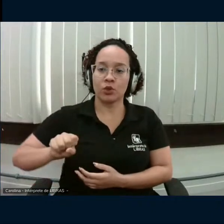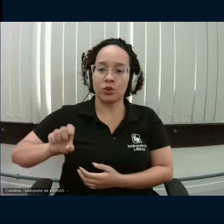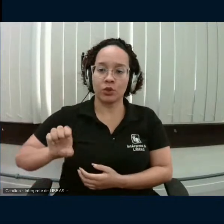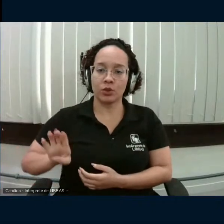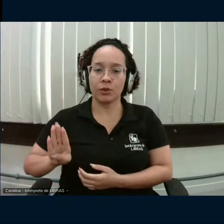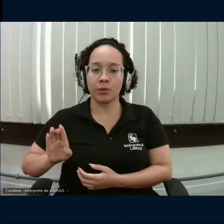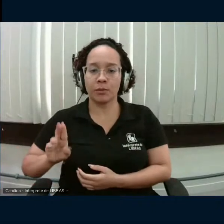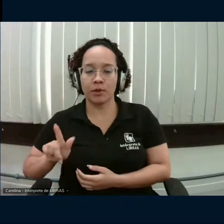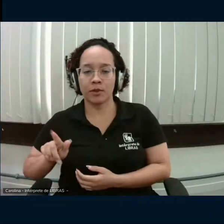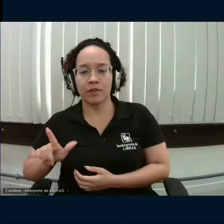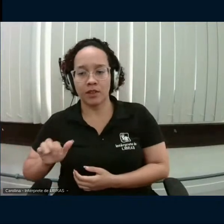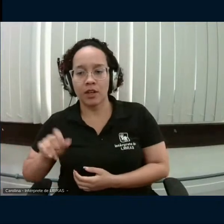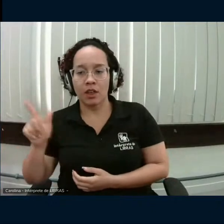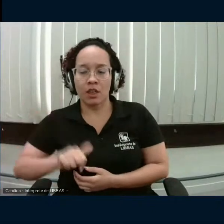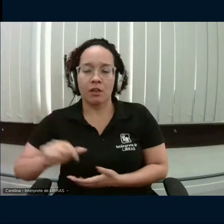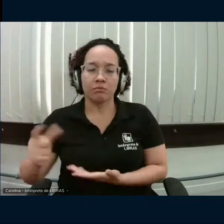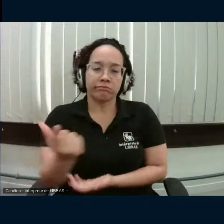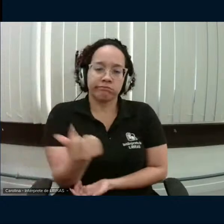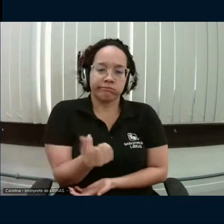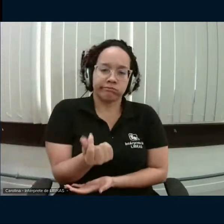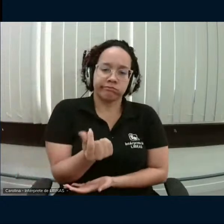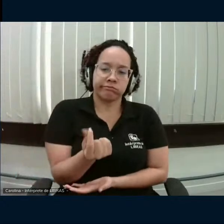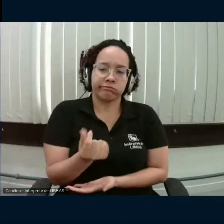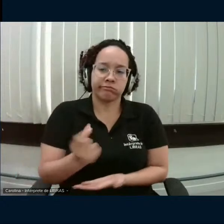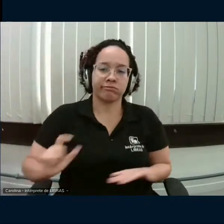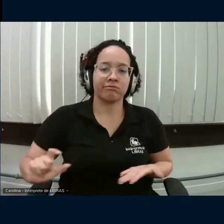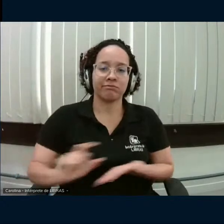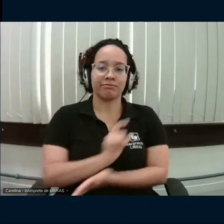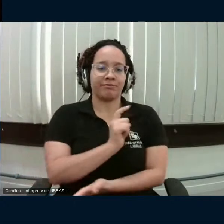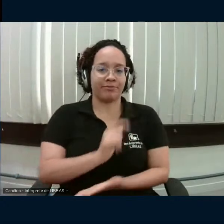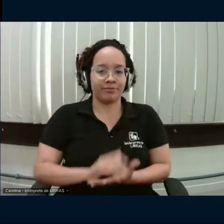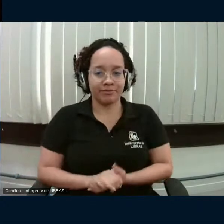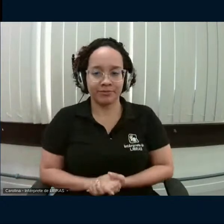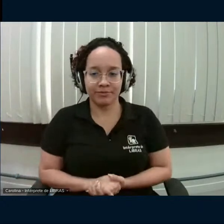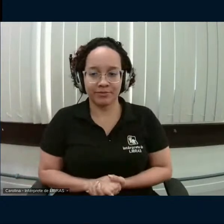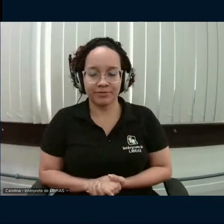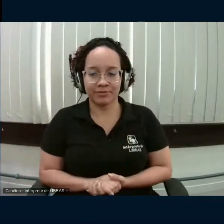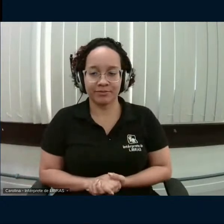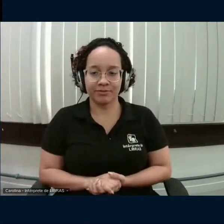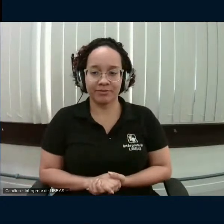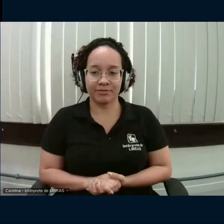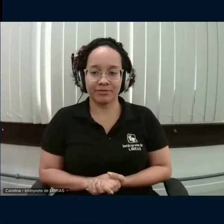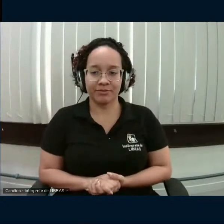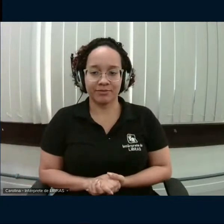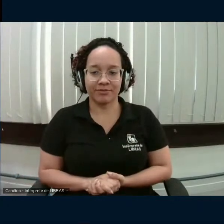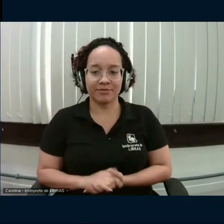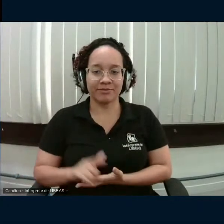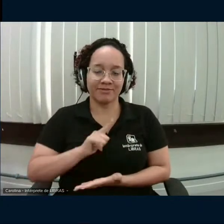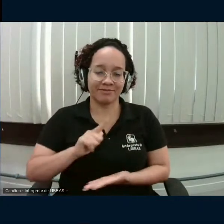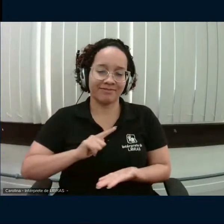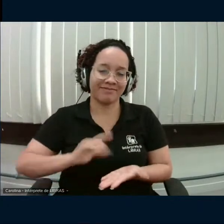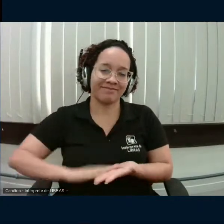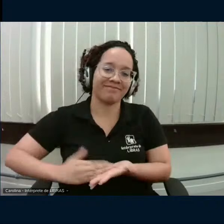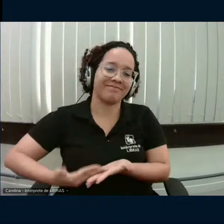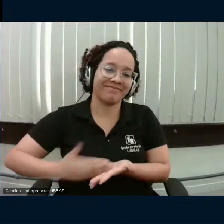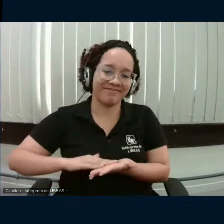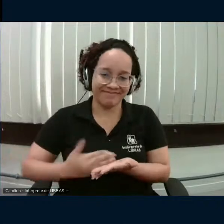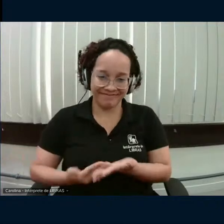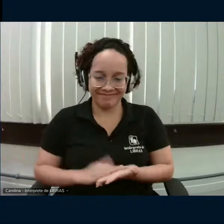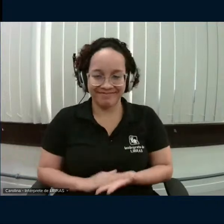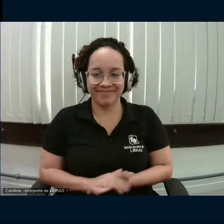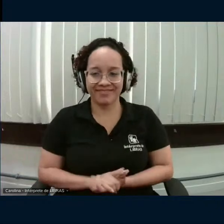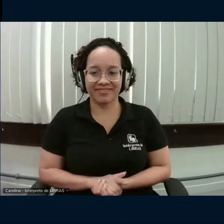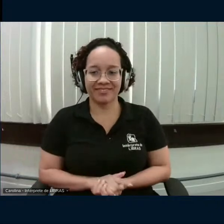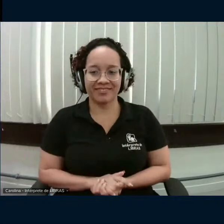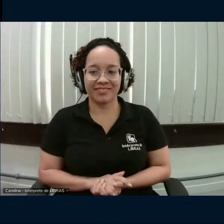Subfinanciamento, uma etapa subfinanciada. Acho que bem traduzida aí pela nossa querida intérprete. É isso